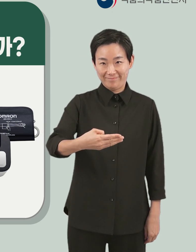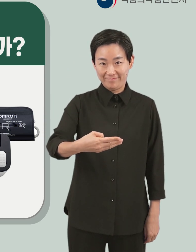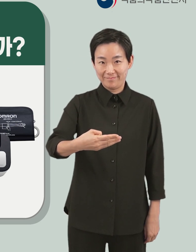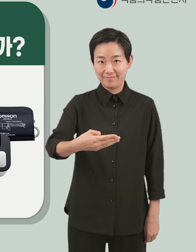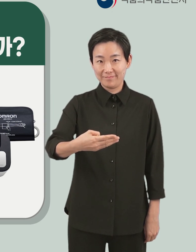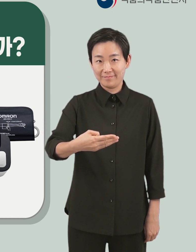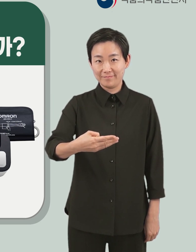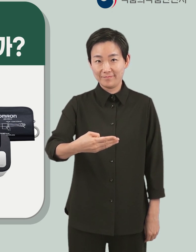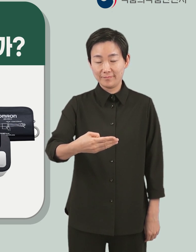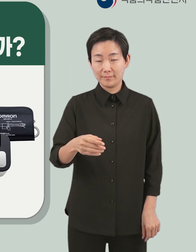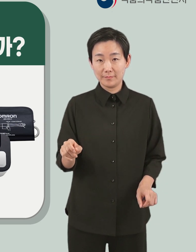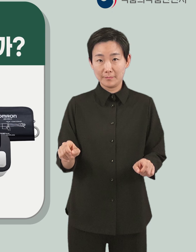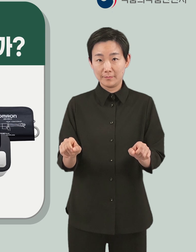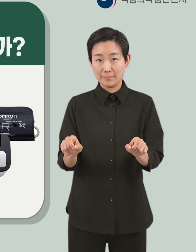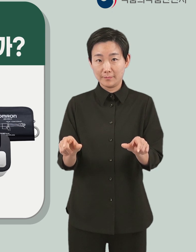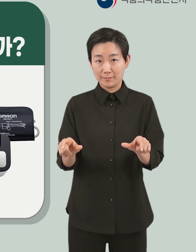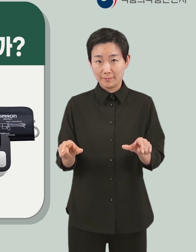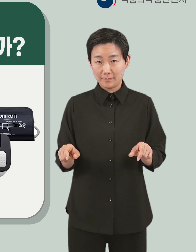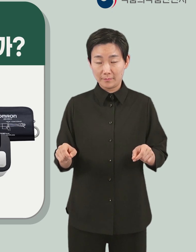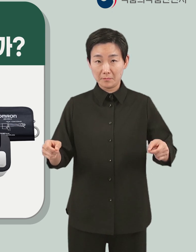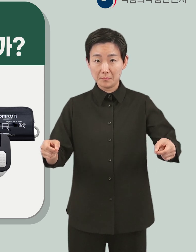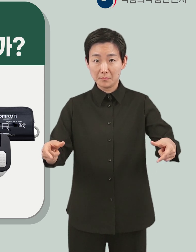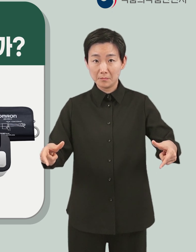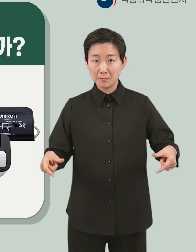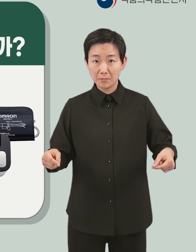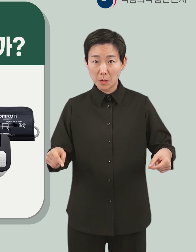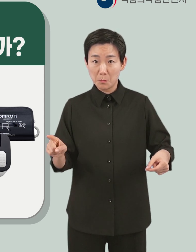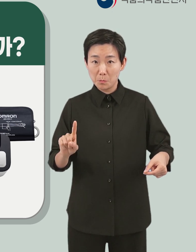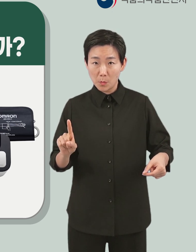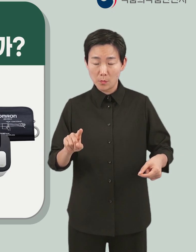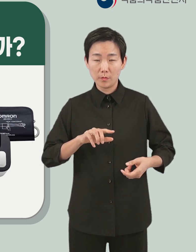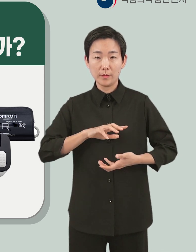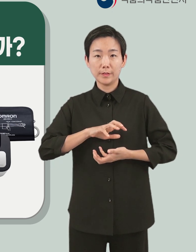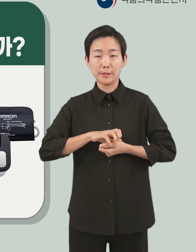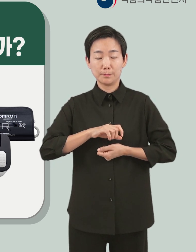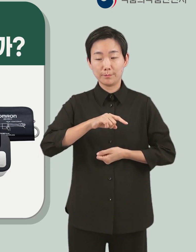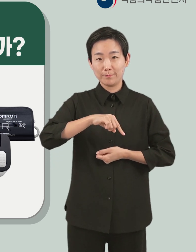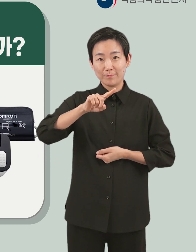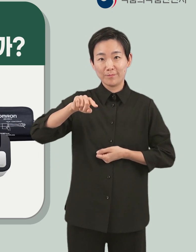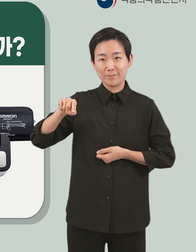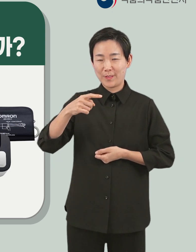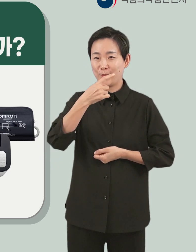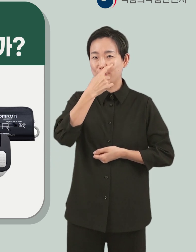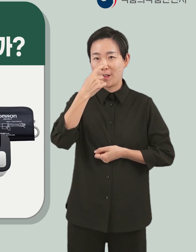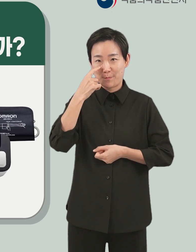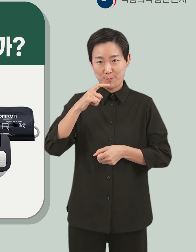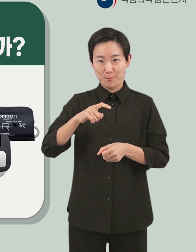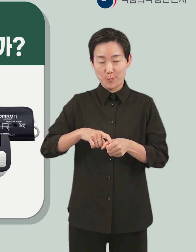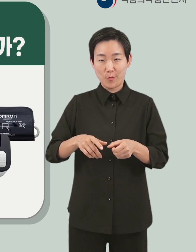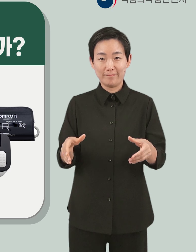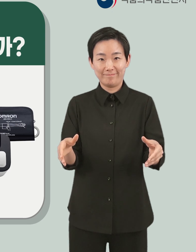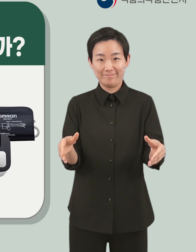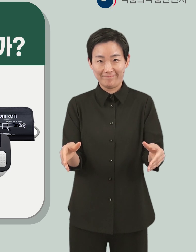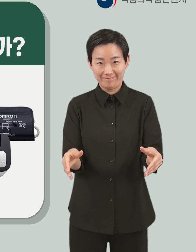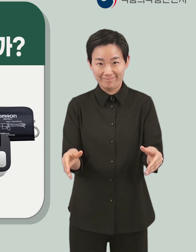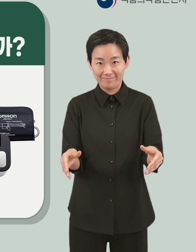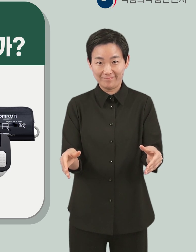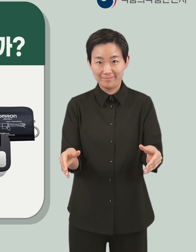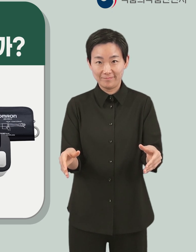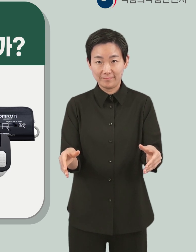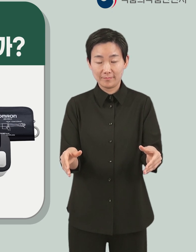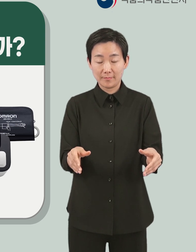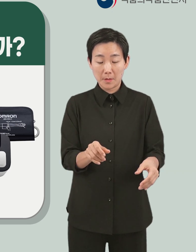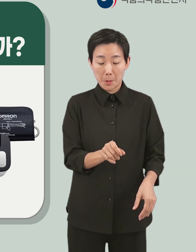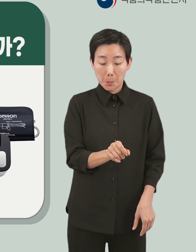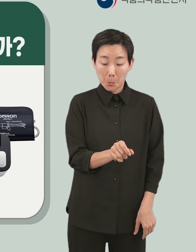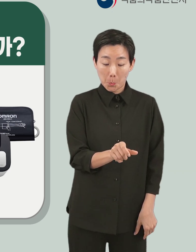거치대가 있습니다. 스마트폰 거치대 아래로 왼쪽과 오른쪽의 심전도 측정 전극이 있으며 본체의 왼쪽에도